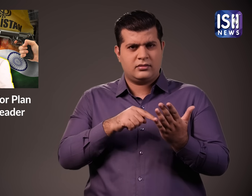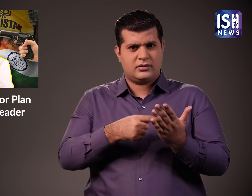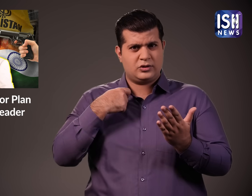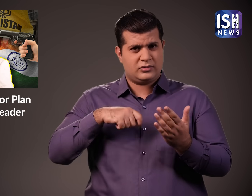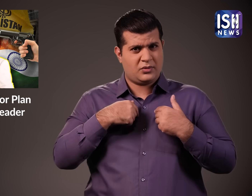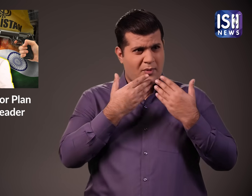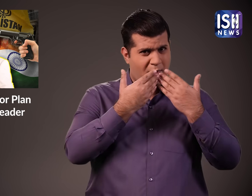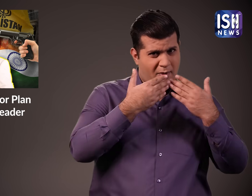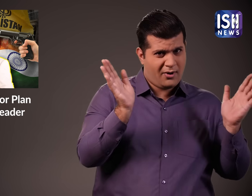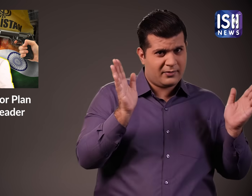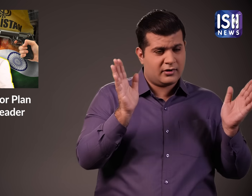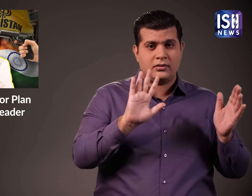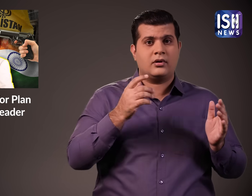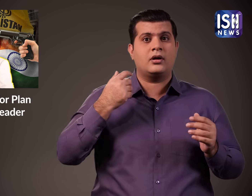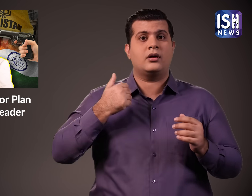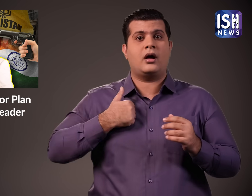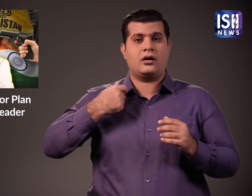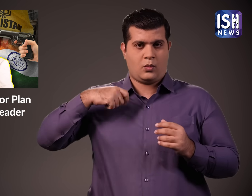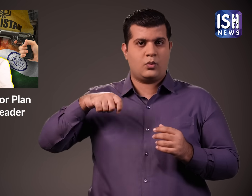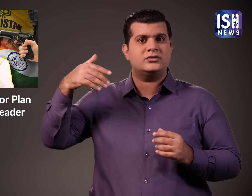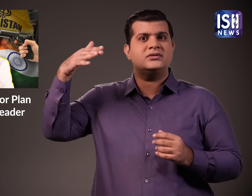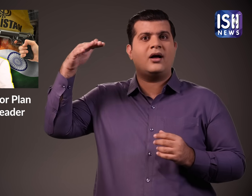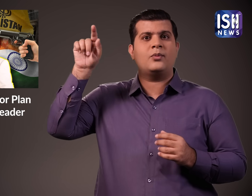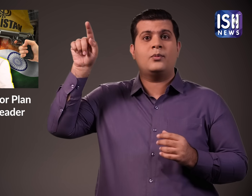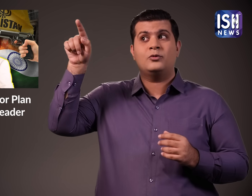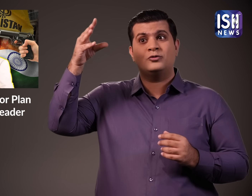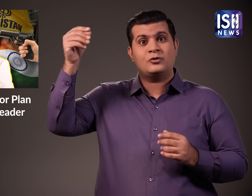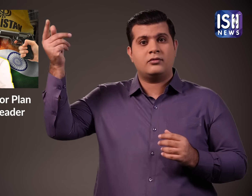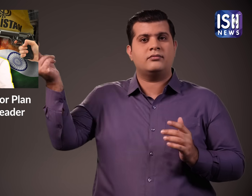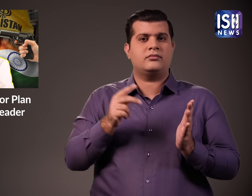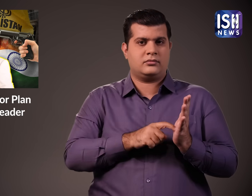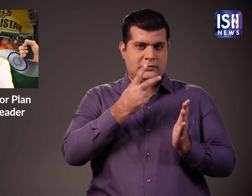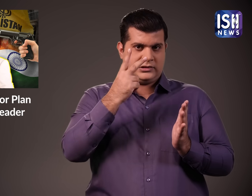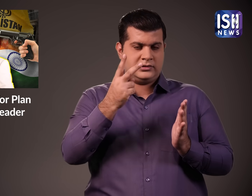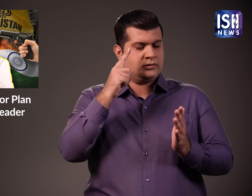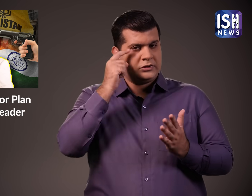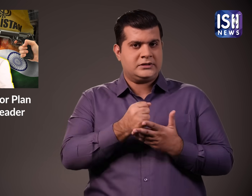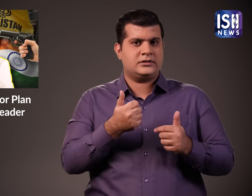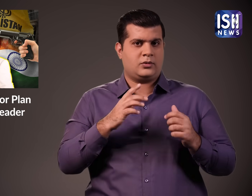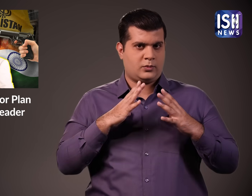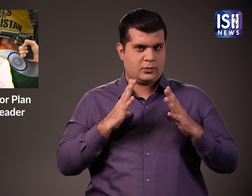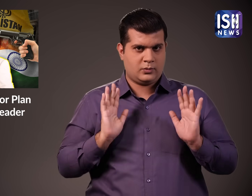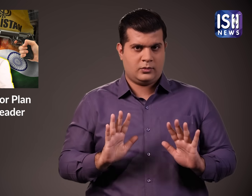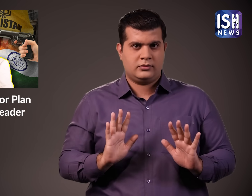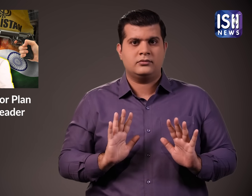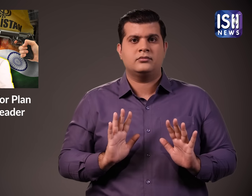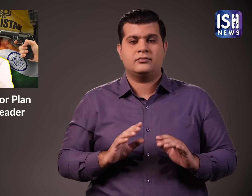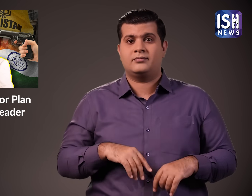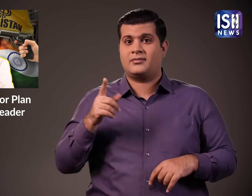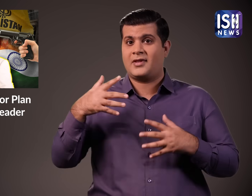अमरीकी नय विपा को अभी ये तैक करना बाकी है कि क्या अभिवोग को सारवजनिक किया जाना चाहिए या उन्हें कैनेडा दोरा मामले की जांच पूरी